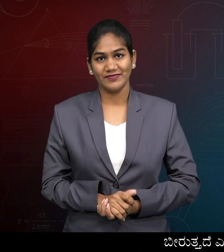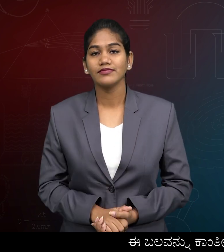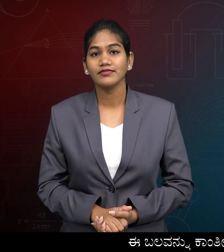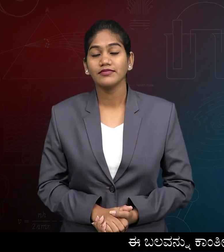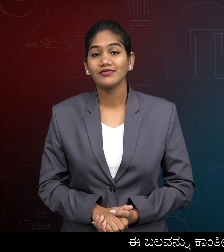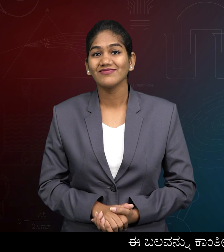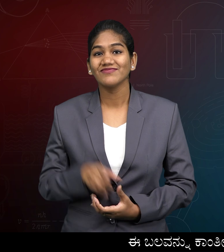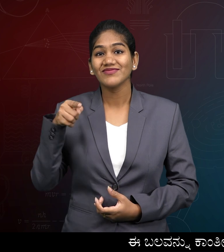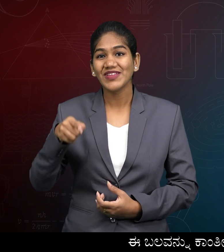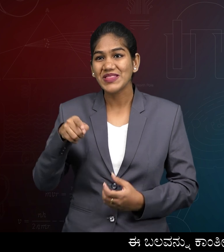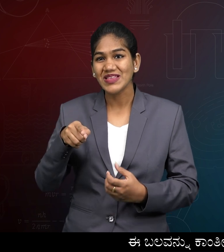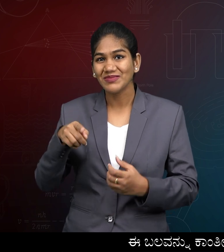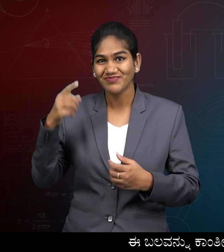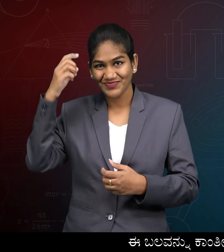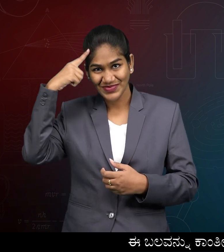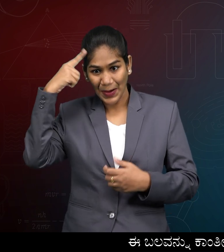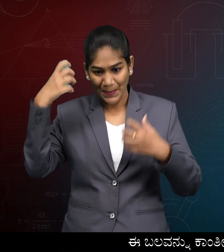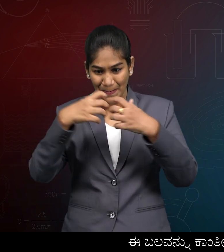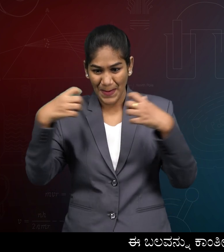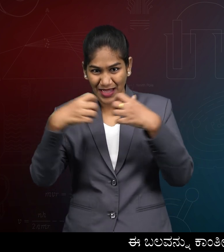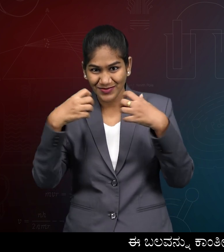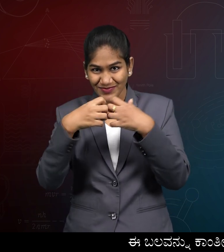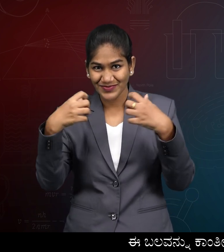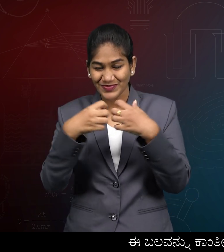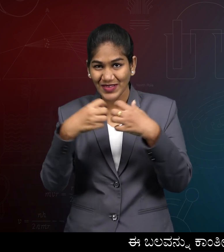ಈ ಬಲವನ್ನು ಕಾಂತೀಯ ಶಕ್ತಿ ಎಂದು ಕರೆಯಲಾಗುತ್ತದೆ.